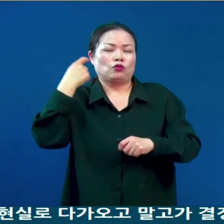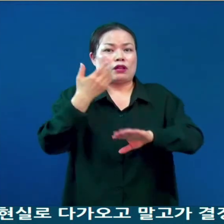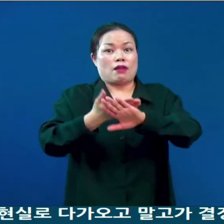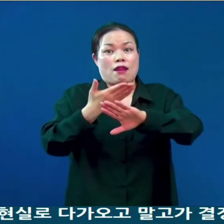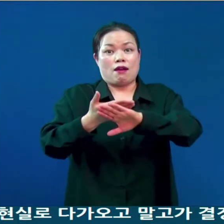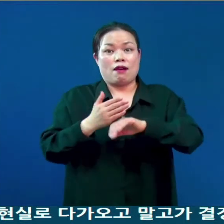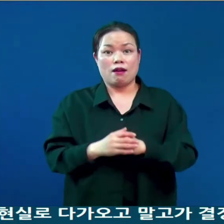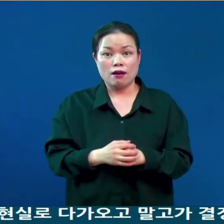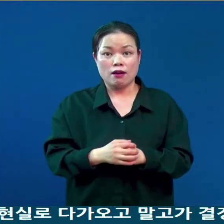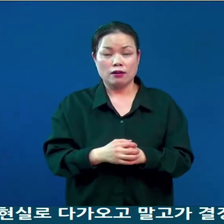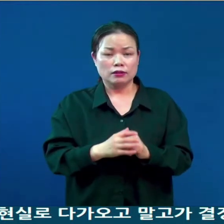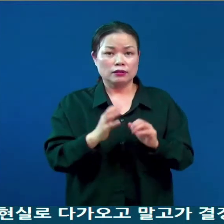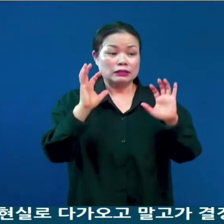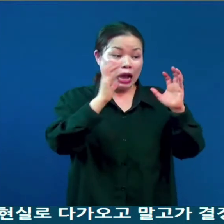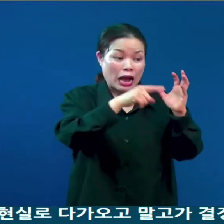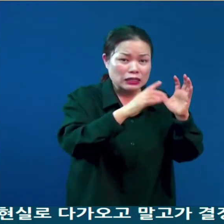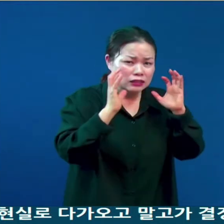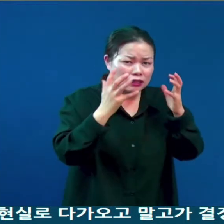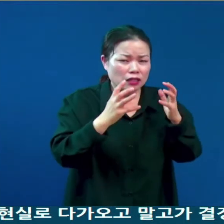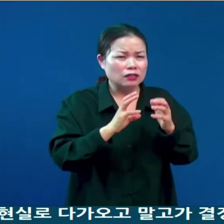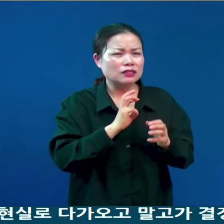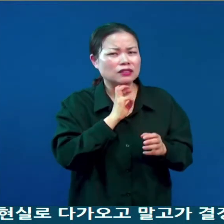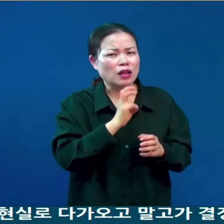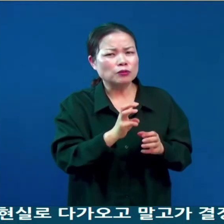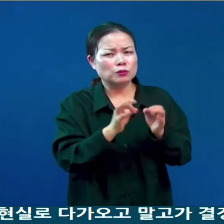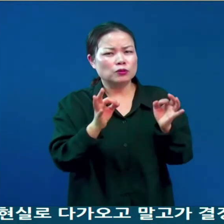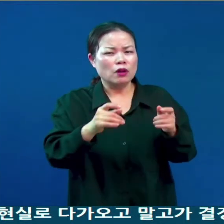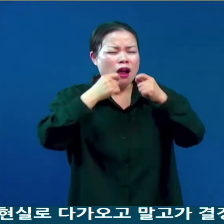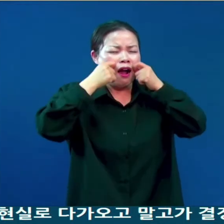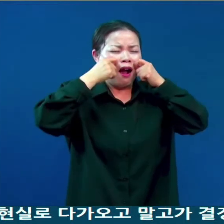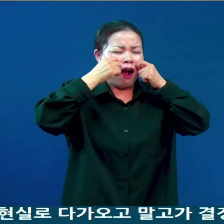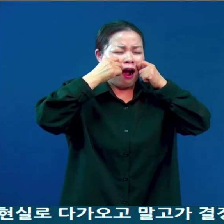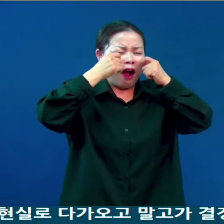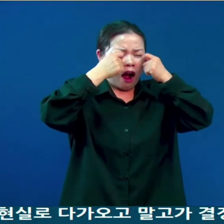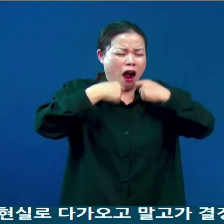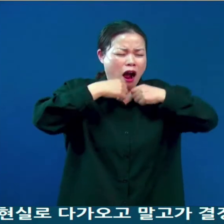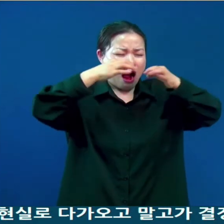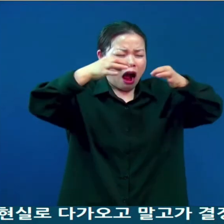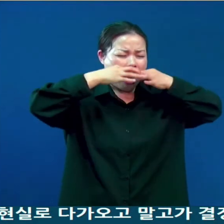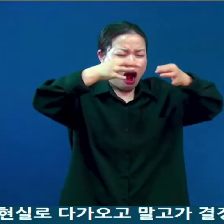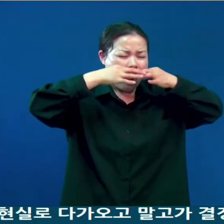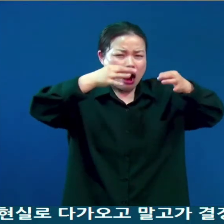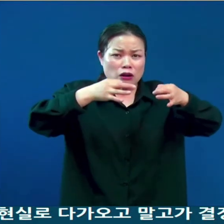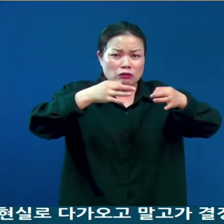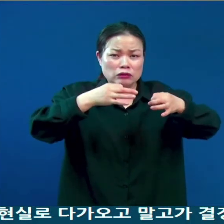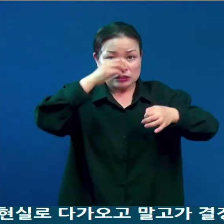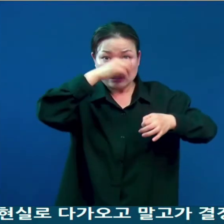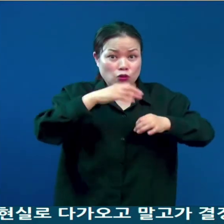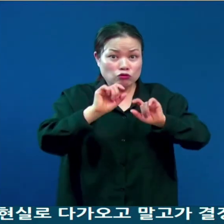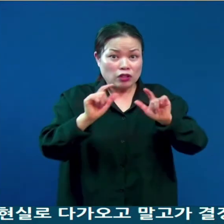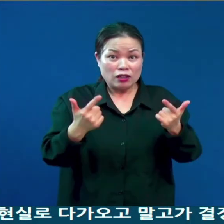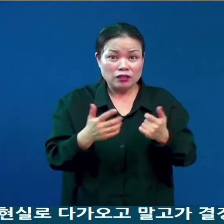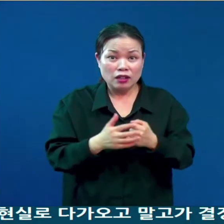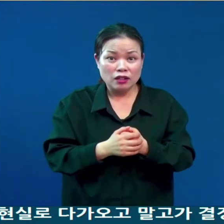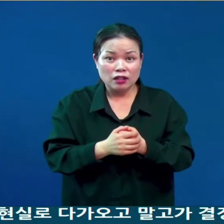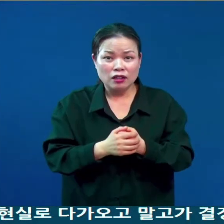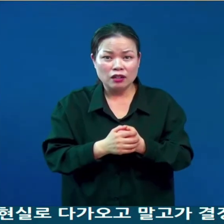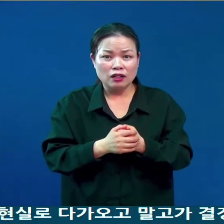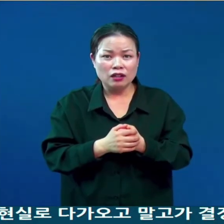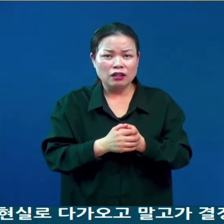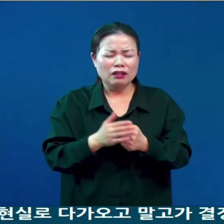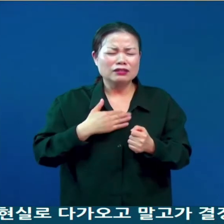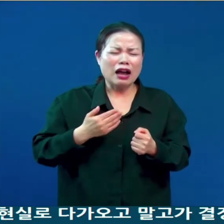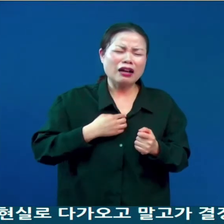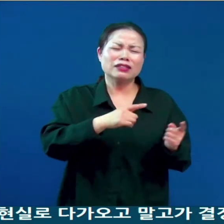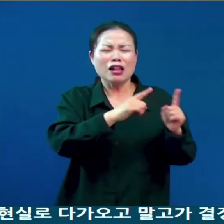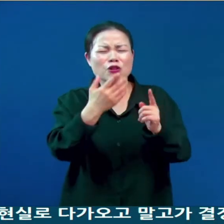다르죠. 근데 그 아이가 한 30분을 울더라고요. 30분을 우는데 말 그대로 그냥 우는 것이 아니라 나 살려요,